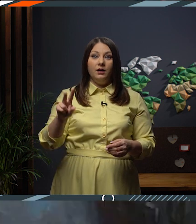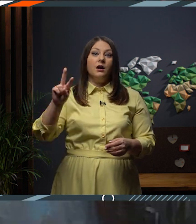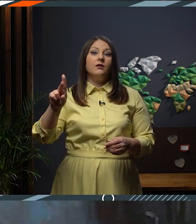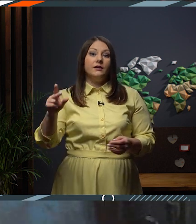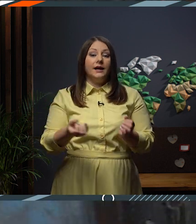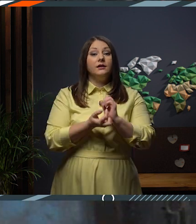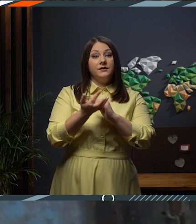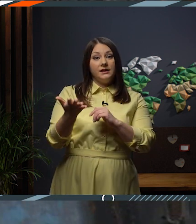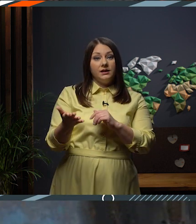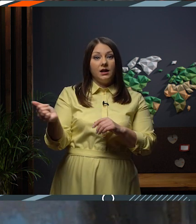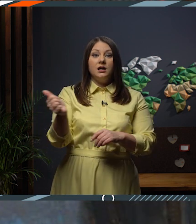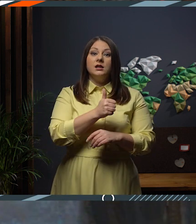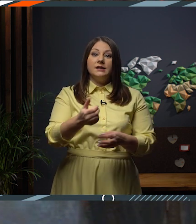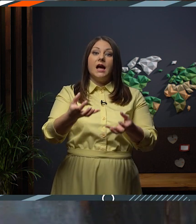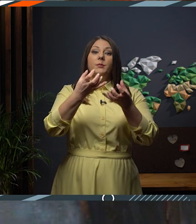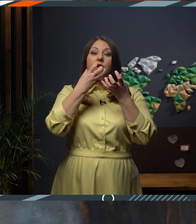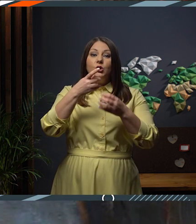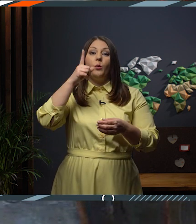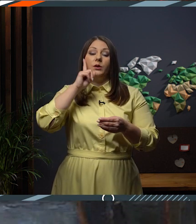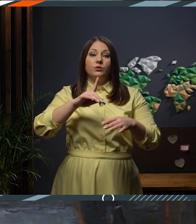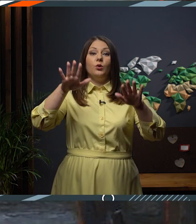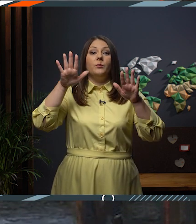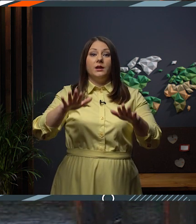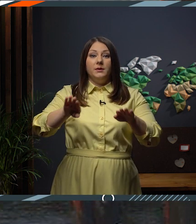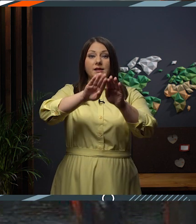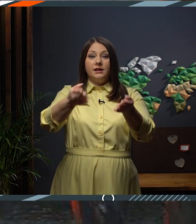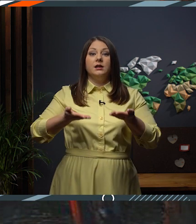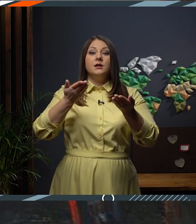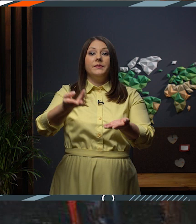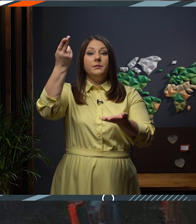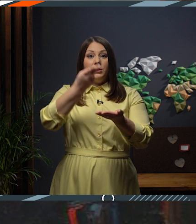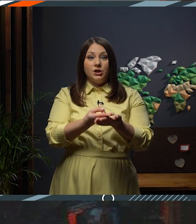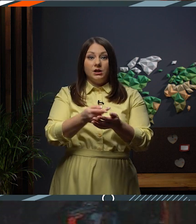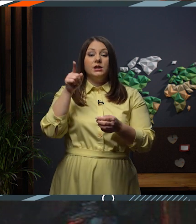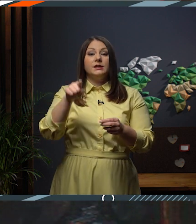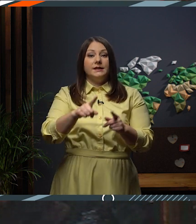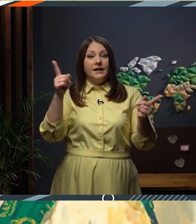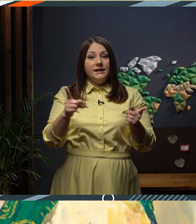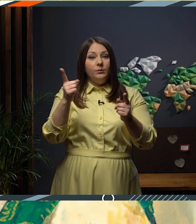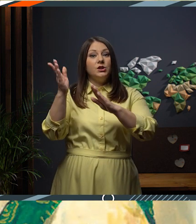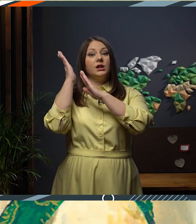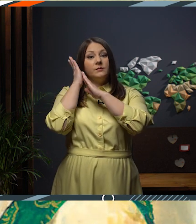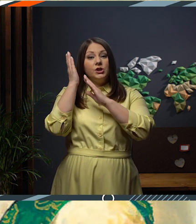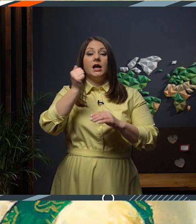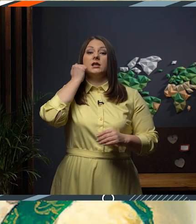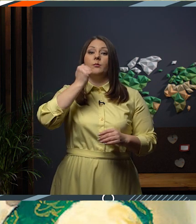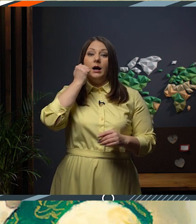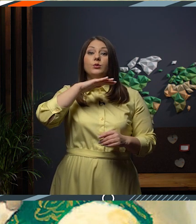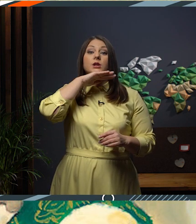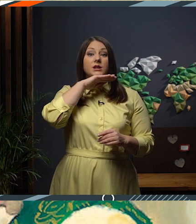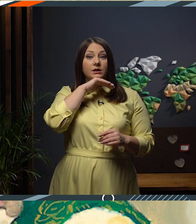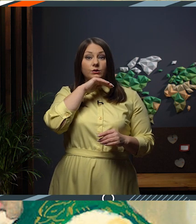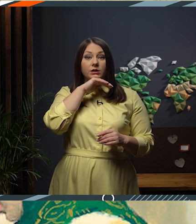века. Вариантов несколько. Самое теплое и удобное место – на печи. Здесь обычно